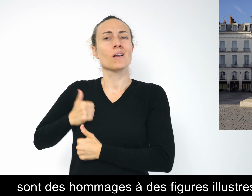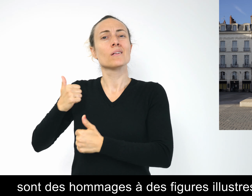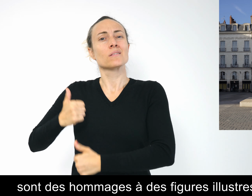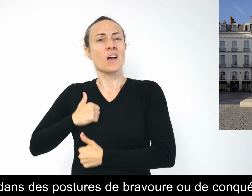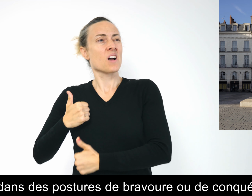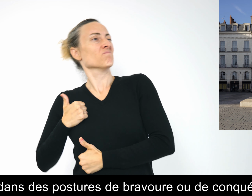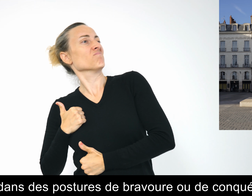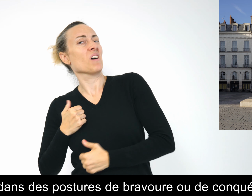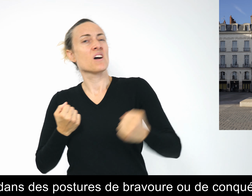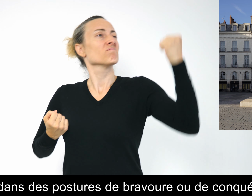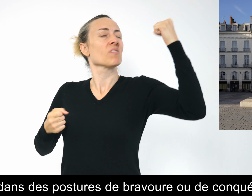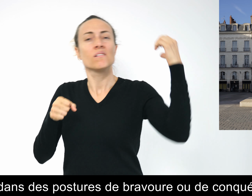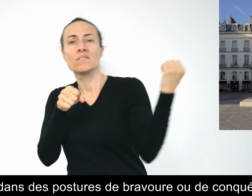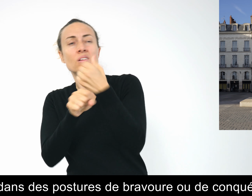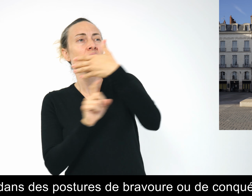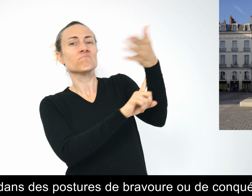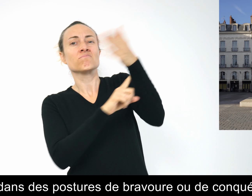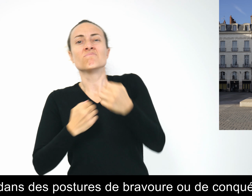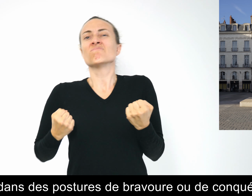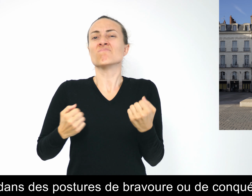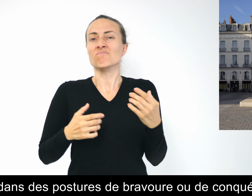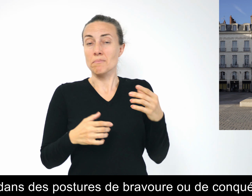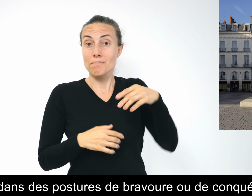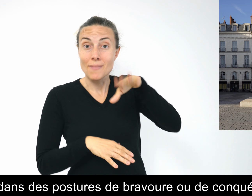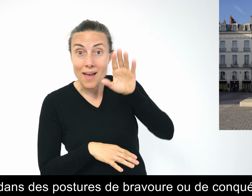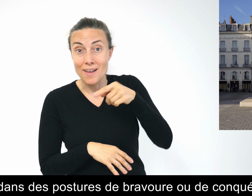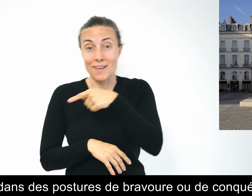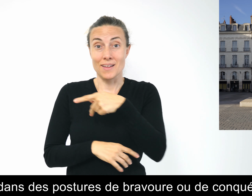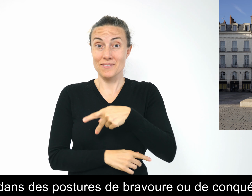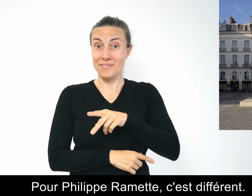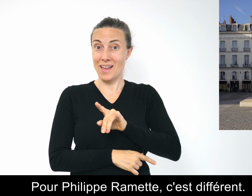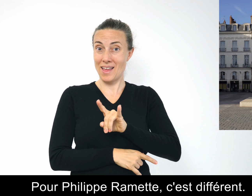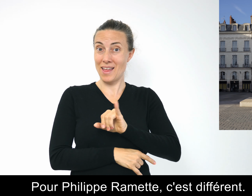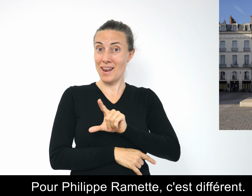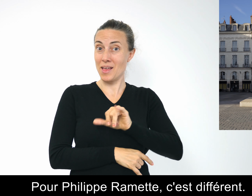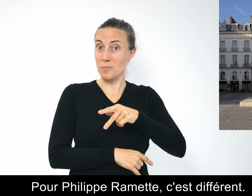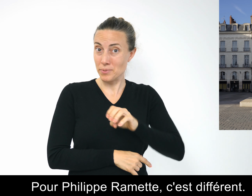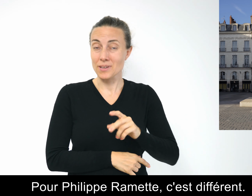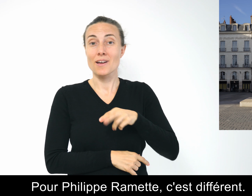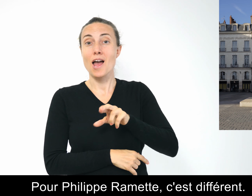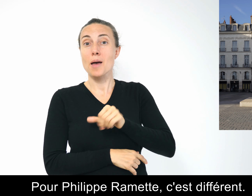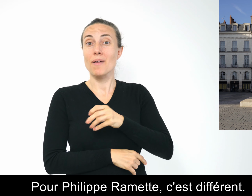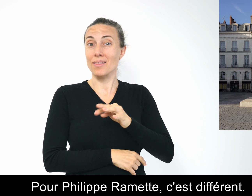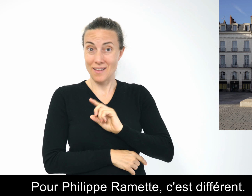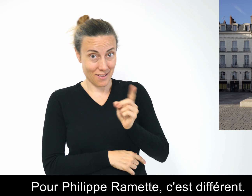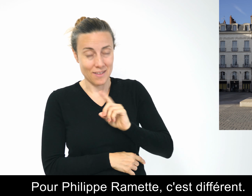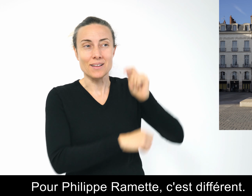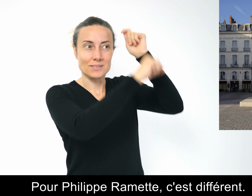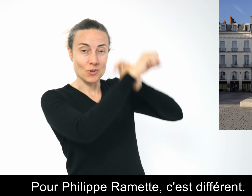posture de bravoure ou de conquérant pour philippe ramette c'est différent ce n'est pas un personnage